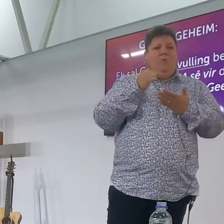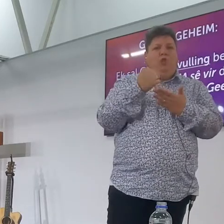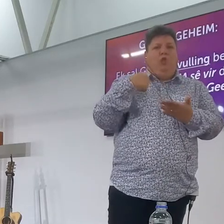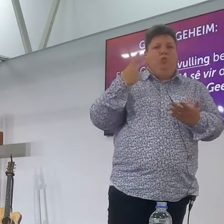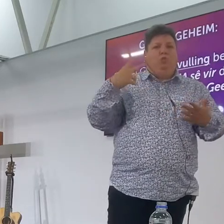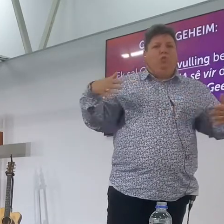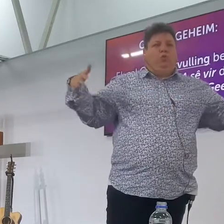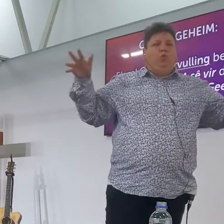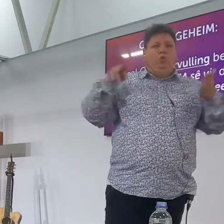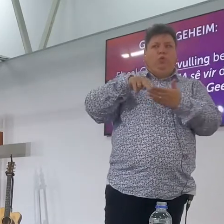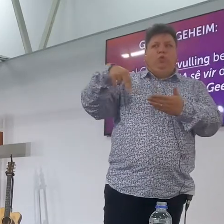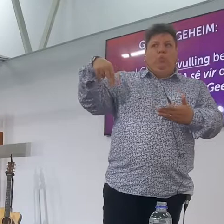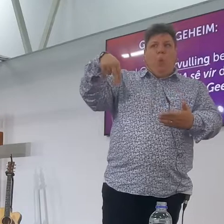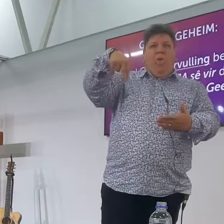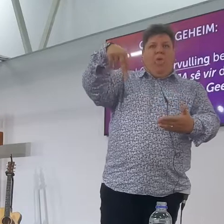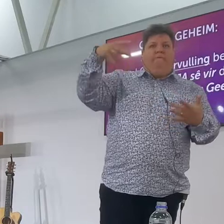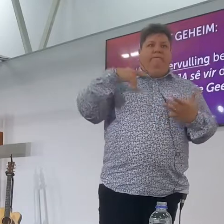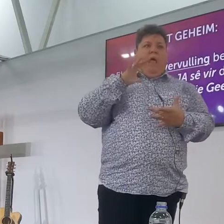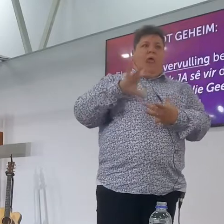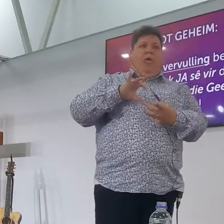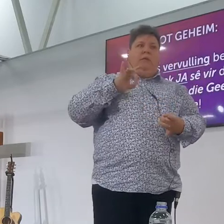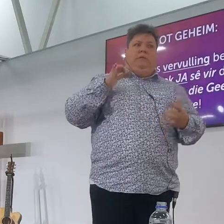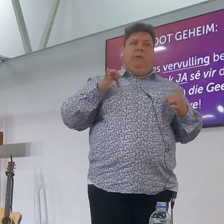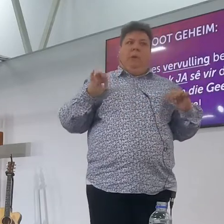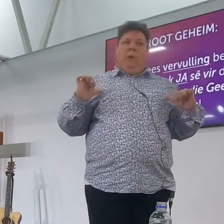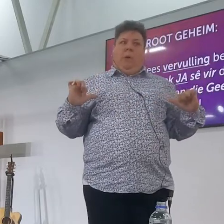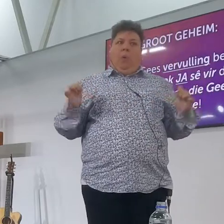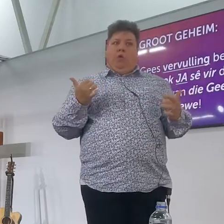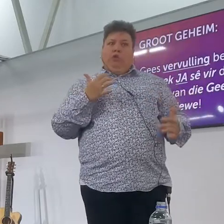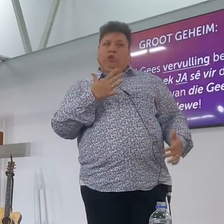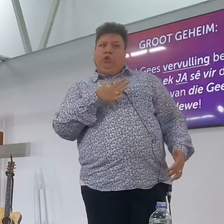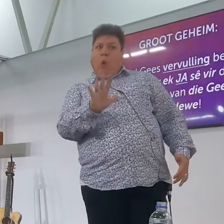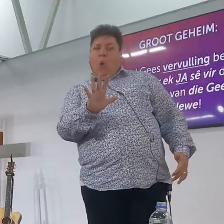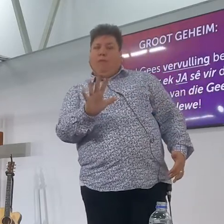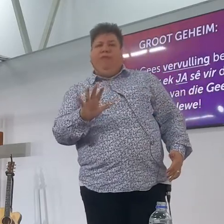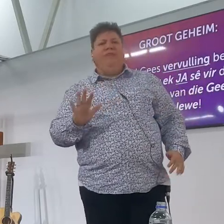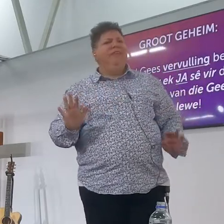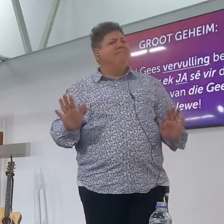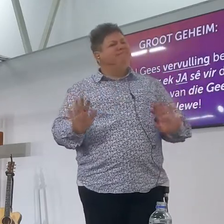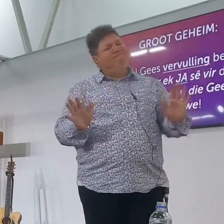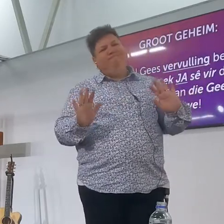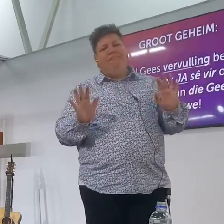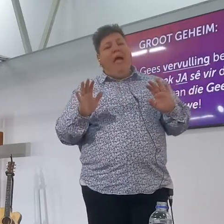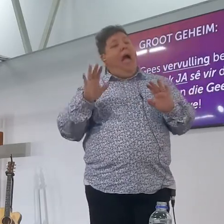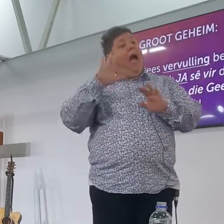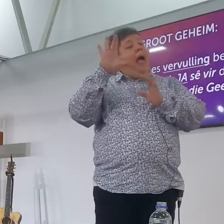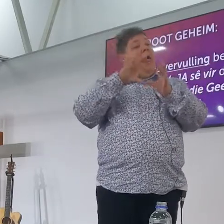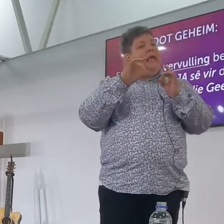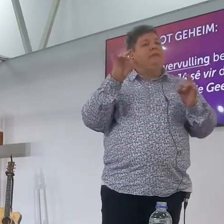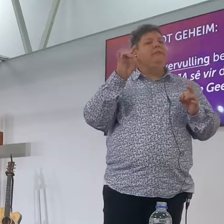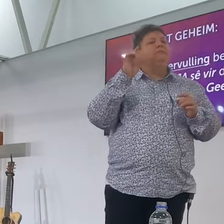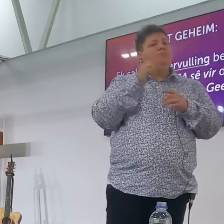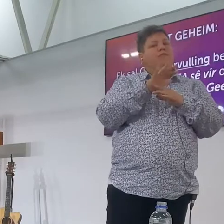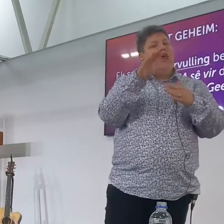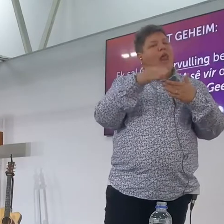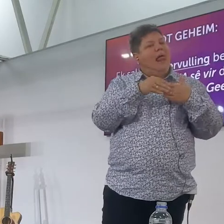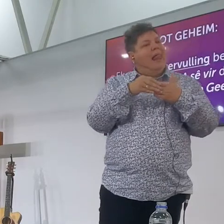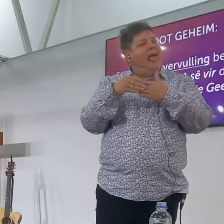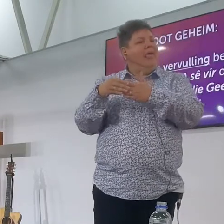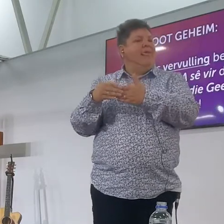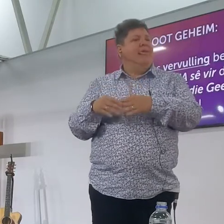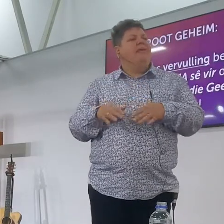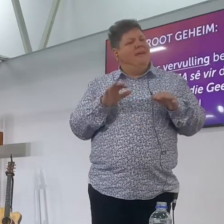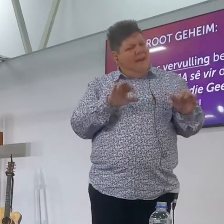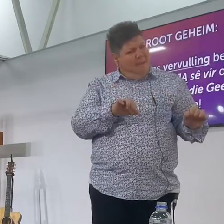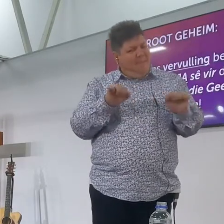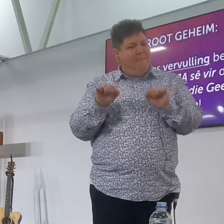Gees wil. En dit is nie so nie. Die Heilige Gees is daar gegee om ons elke dag te lei in die weë van die Here. Sê bietjie amen. Amen.